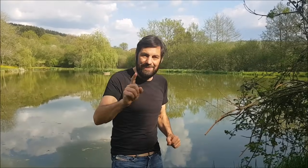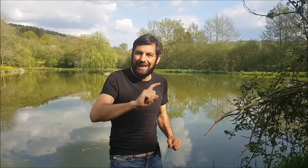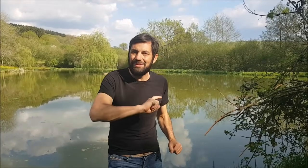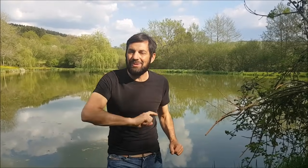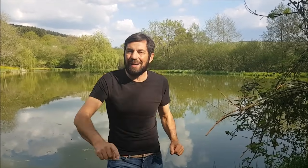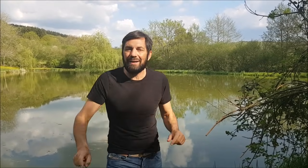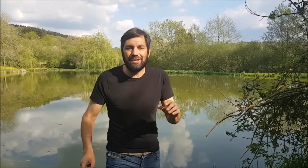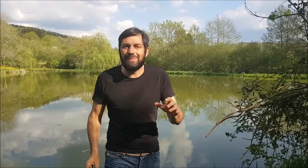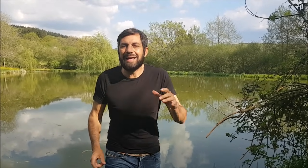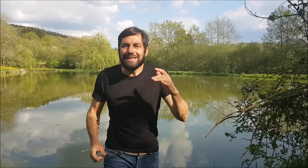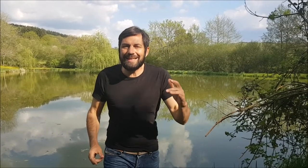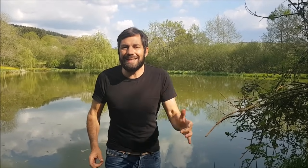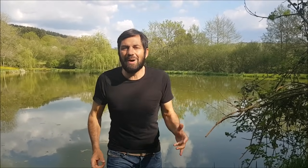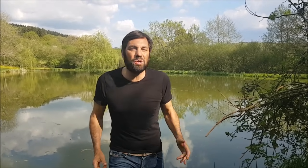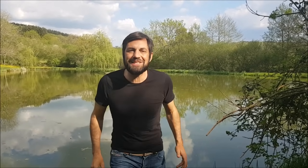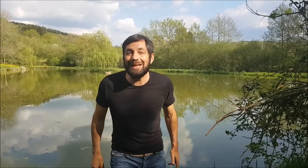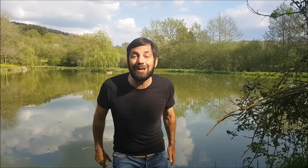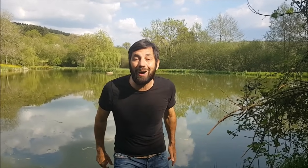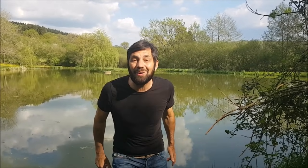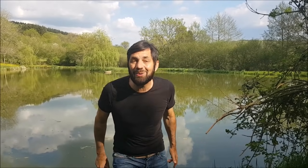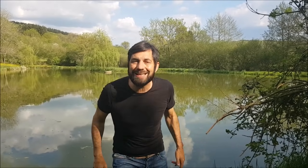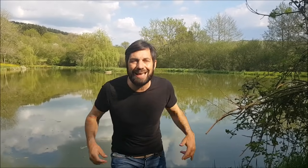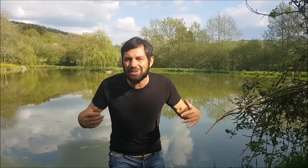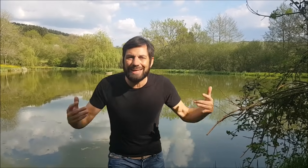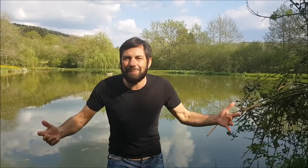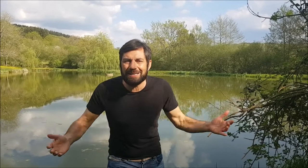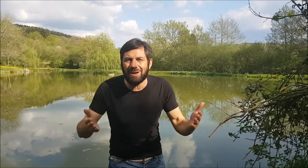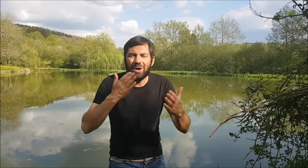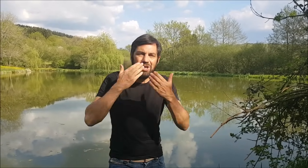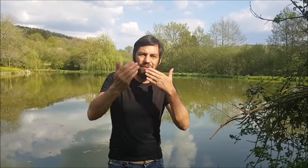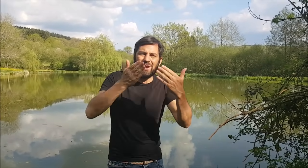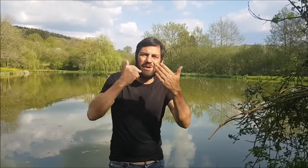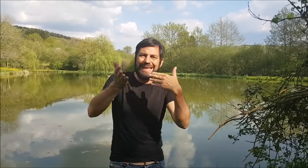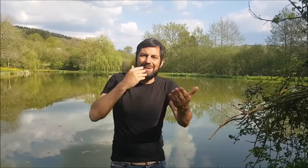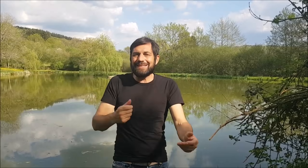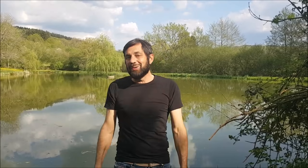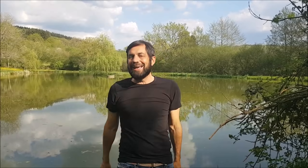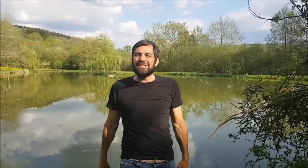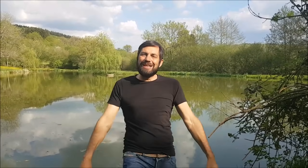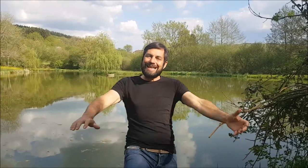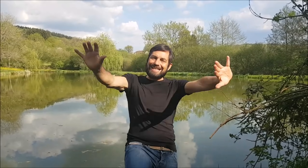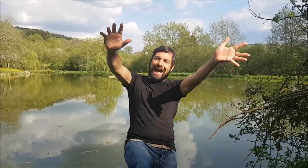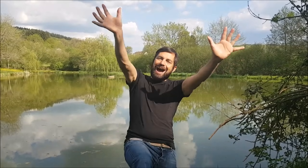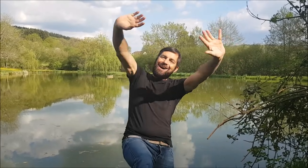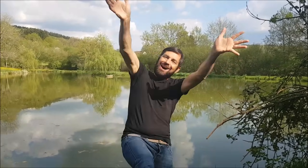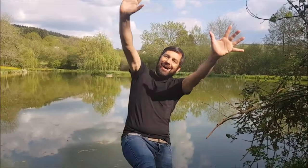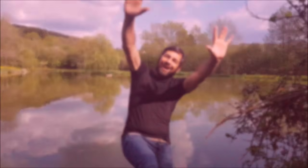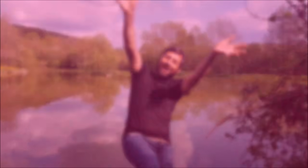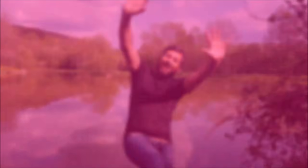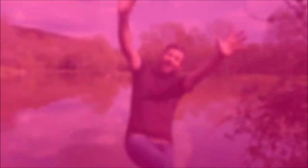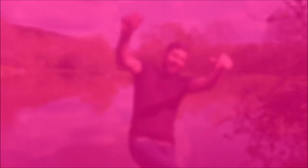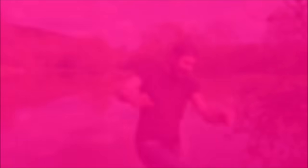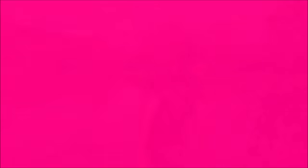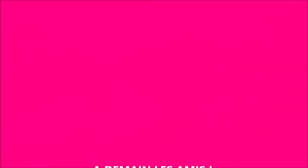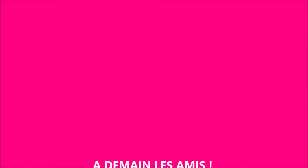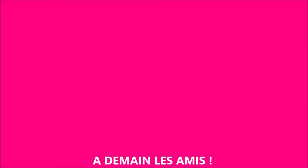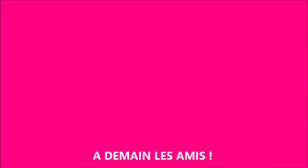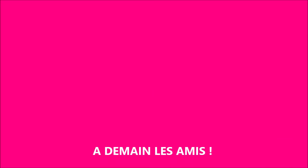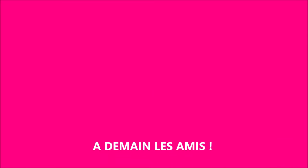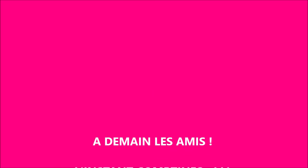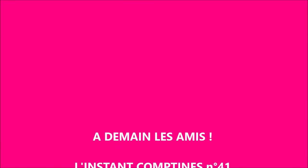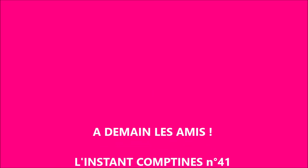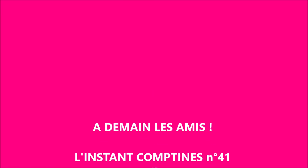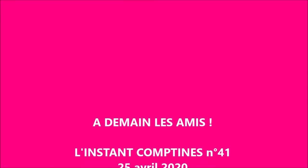rendez-vous demain. Demain, c'est dimanche. C'est le grand concert. Soyez présents. Je vous envoie des bisous et je vous dis ciao !